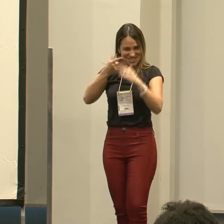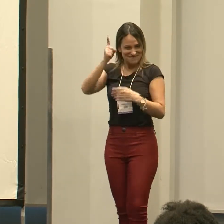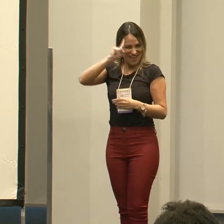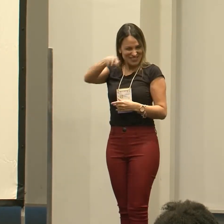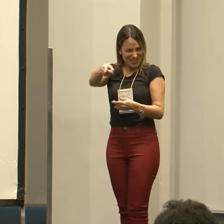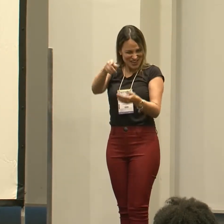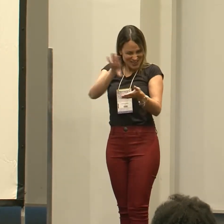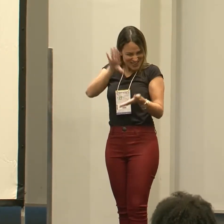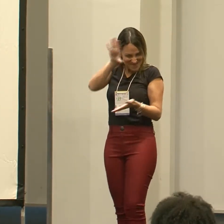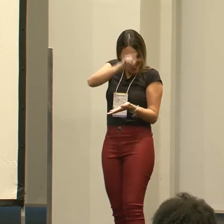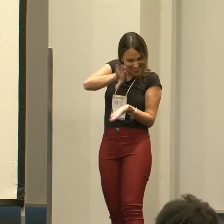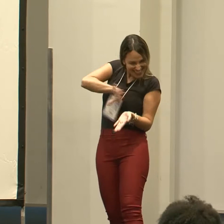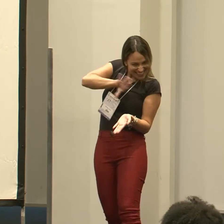hoje aqui, o INES.